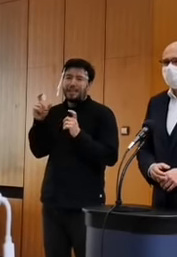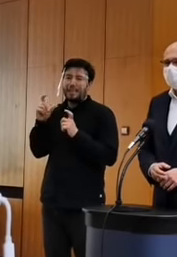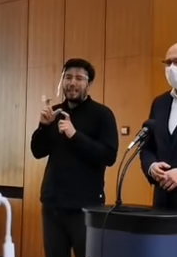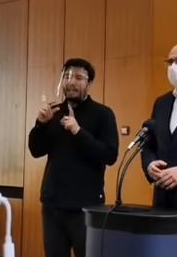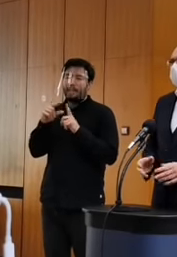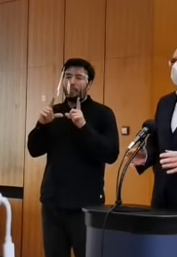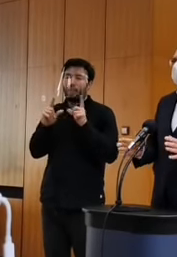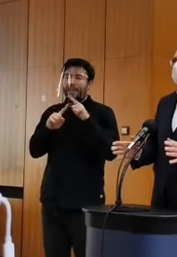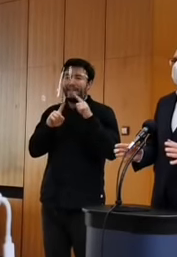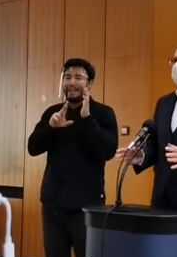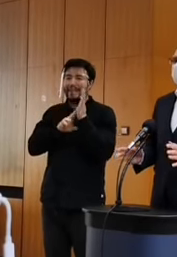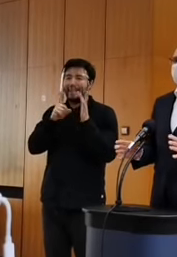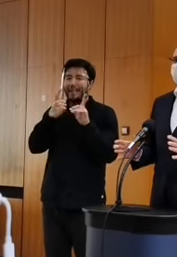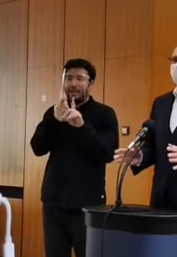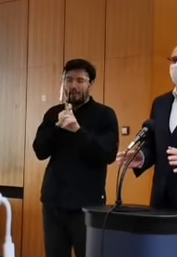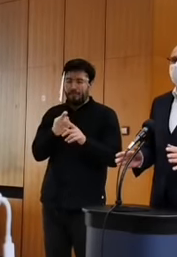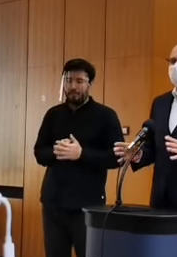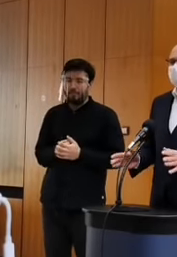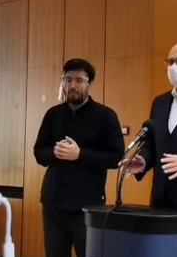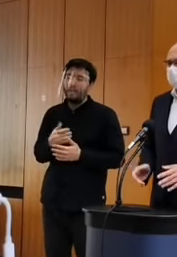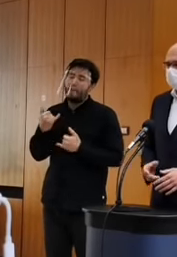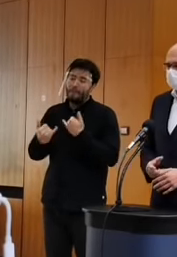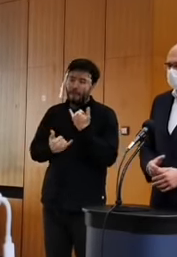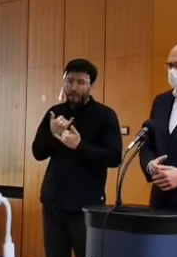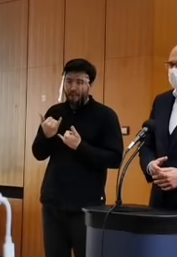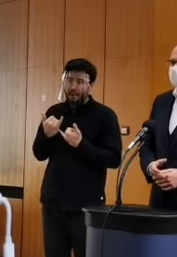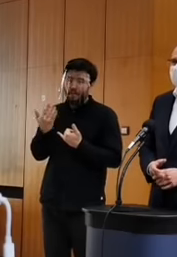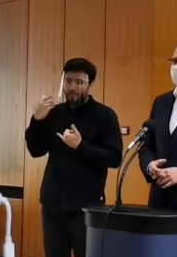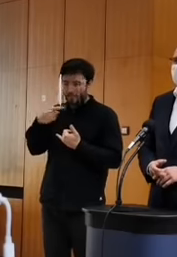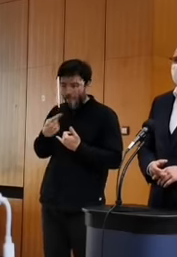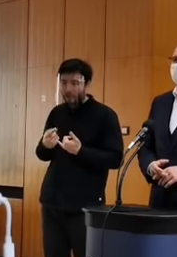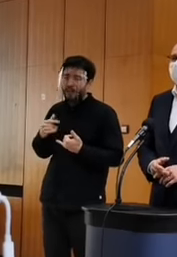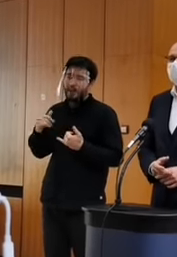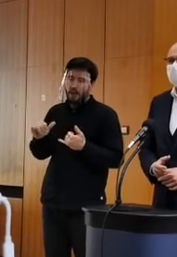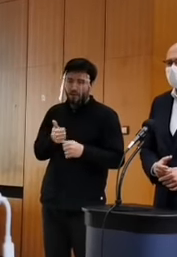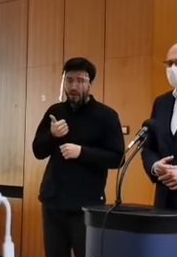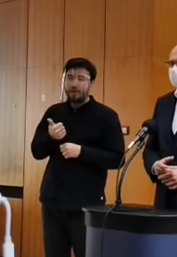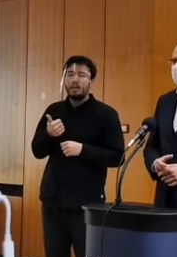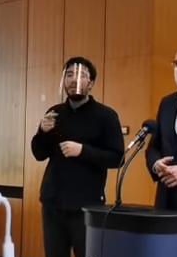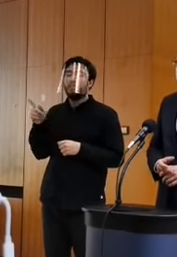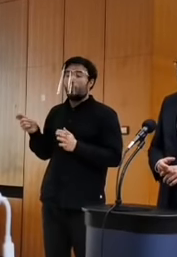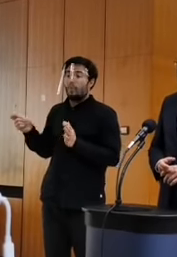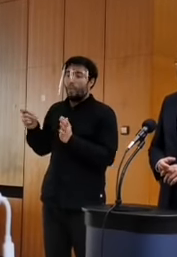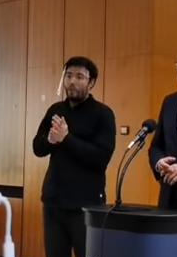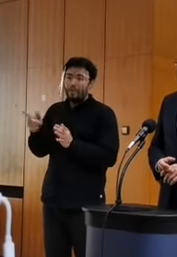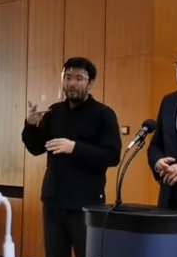opakovane povedal, my nemáme problém s tým, že táto vakcína bola nakúpená.